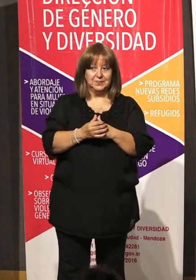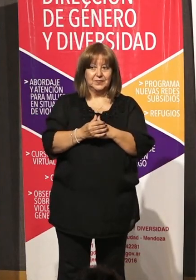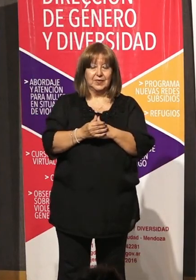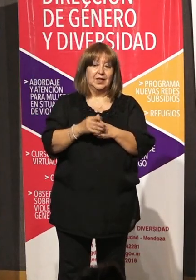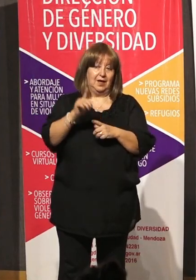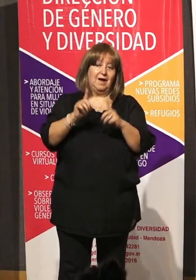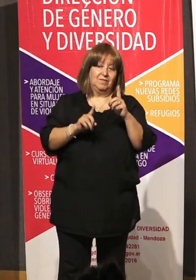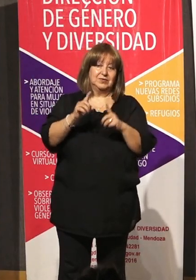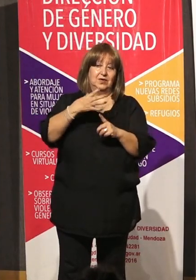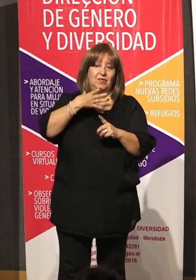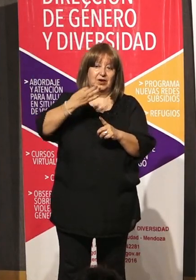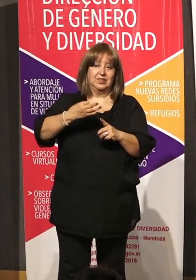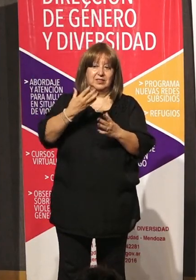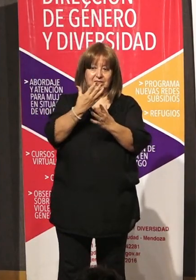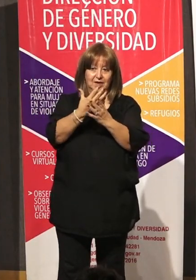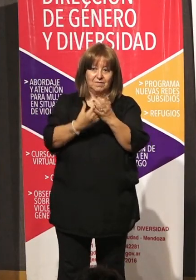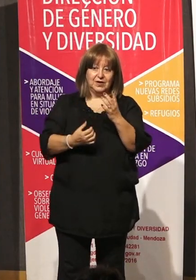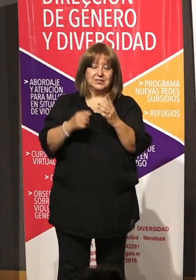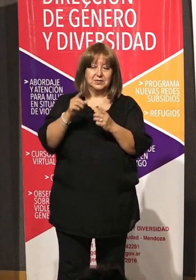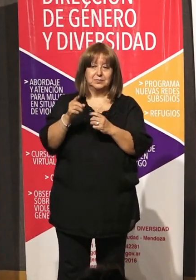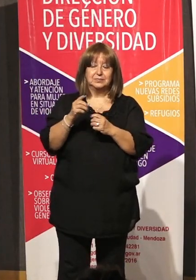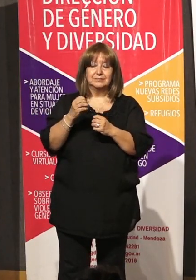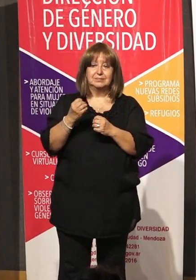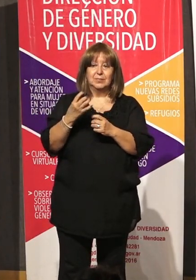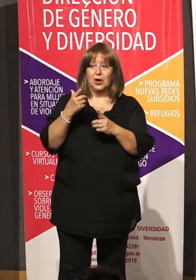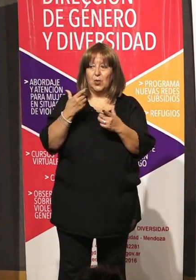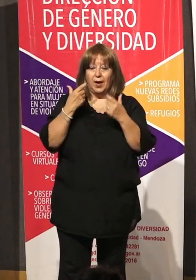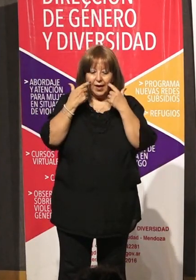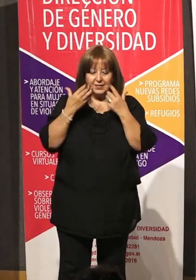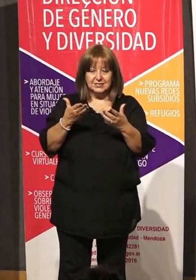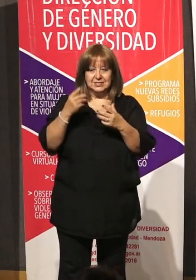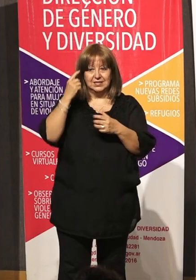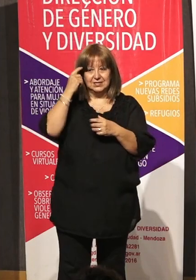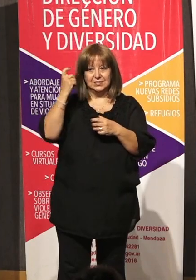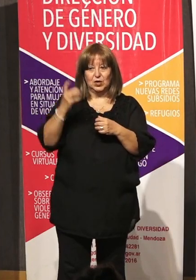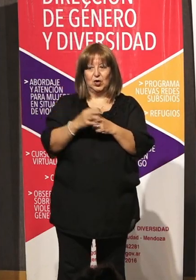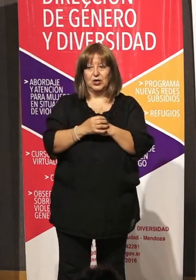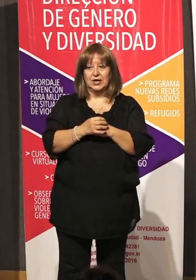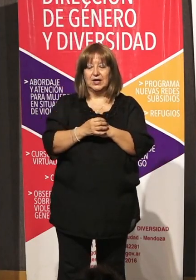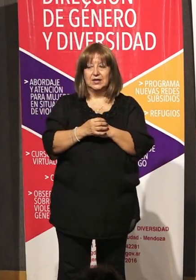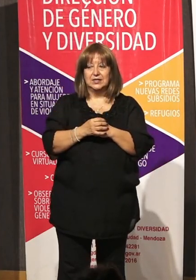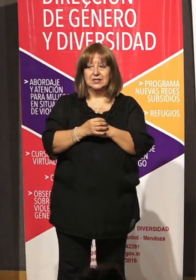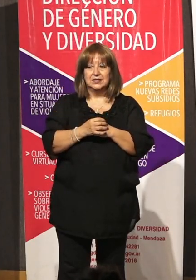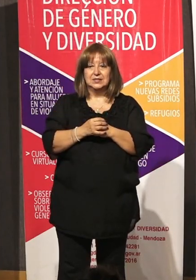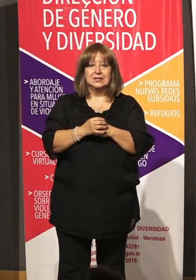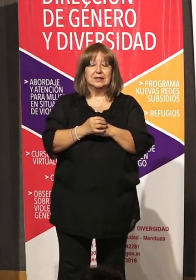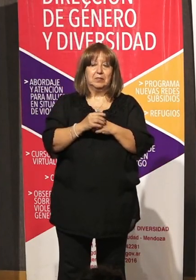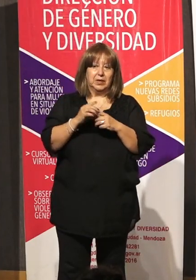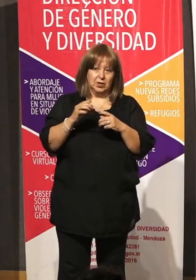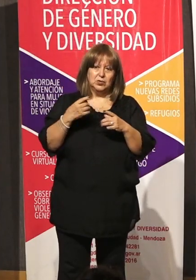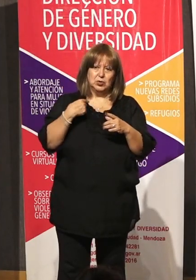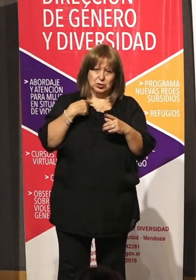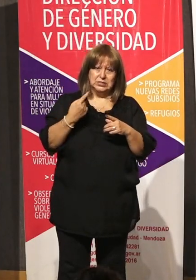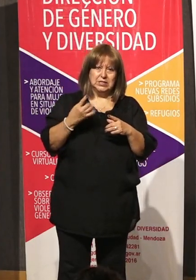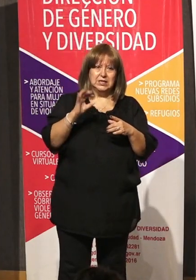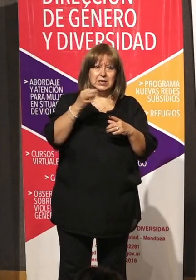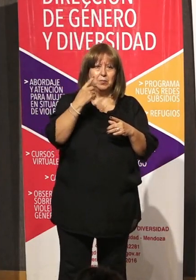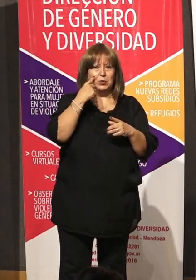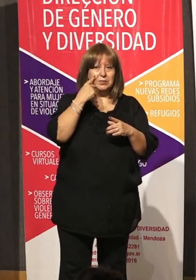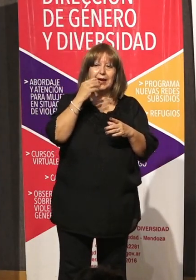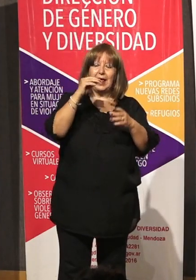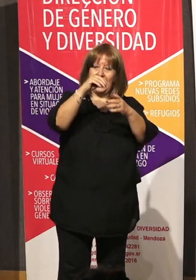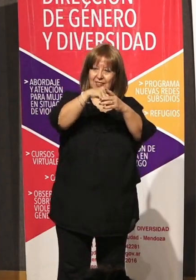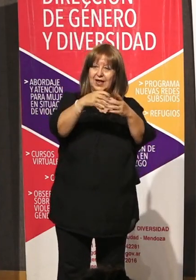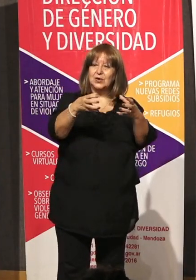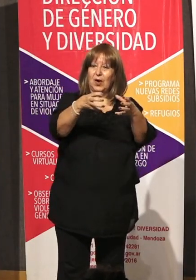que fallamos muchas veces ahí. Fallamos porque no hay asistencia psicológica. Pero en principio yo sé que las áreas municipales tienen, y